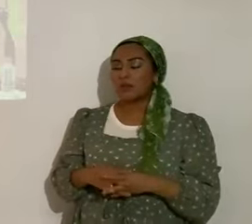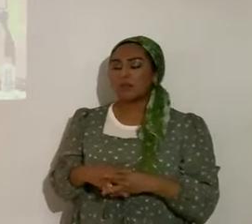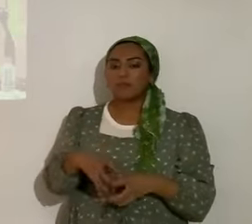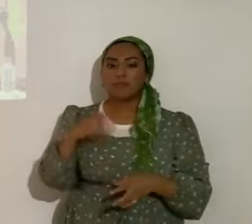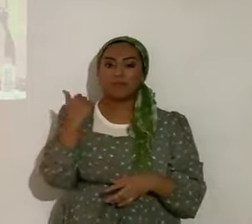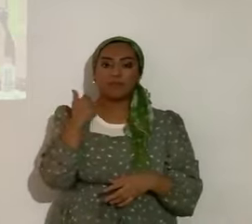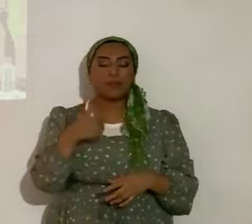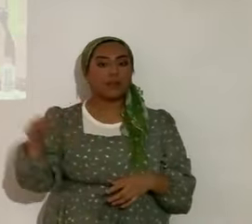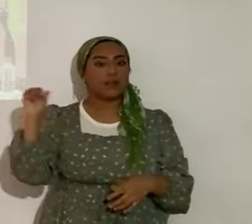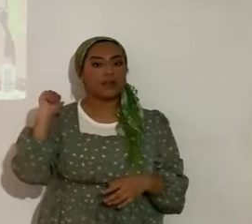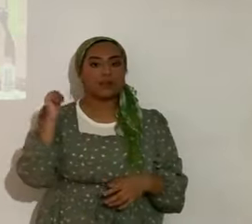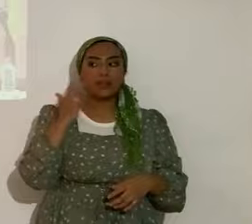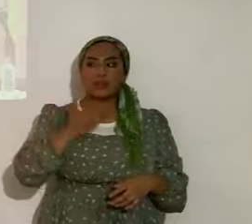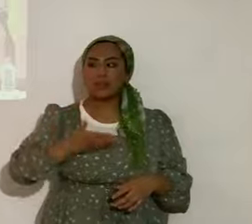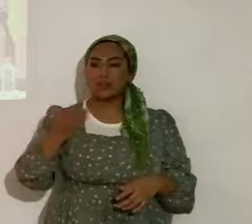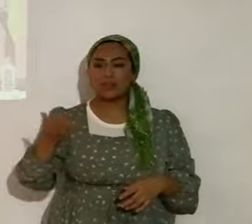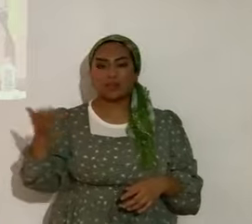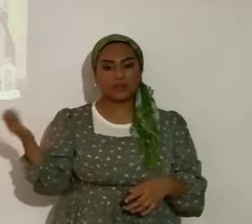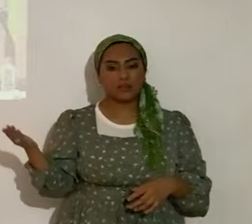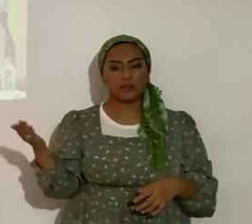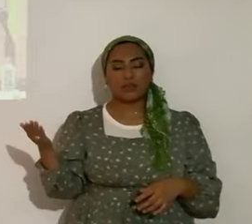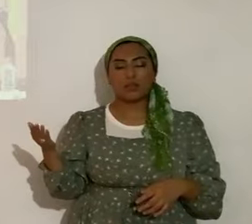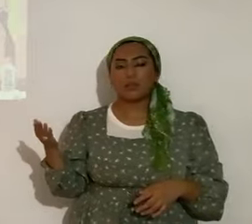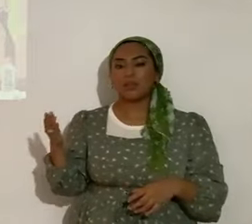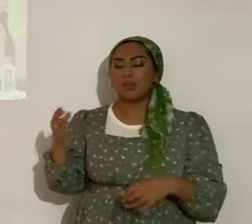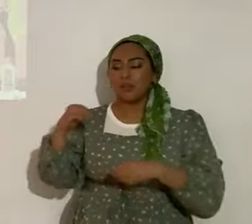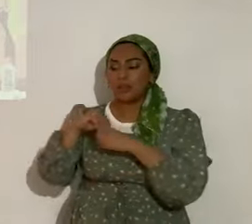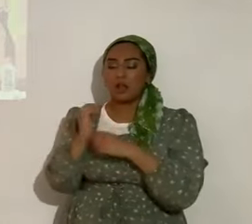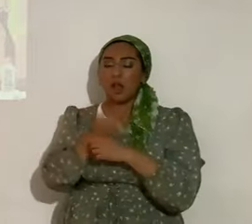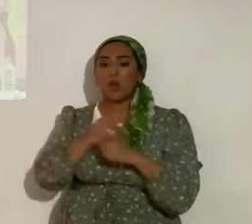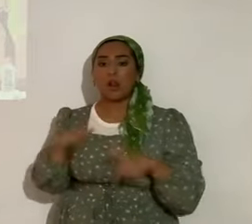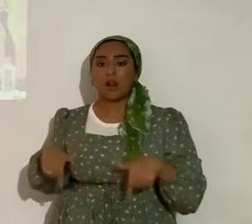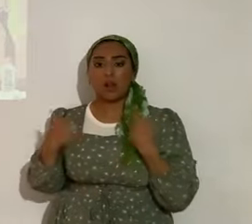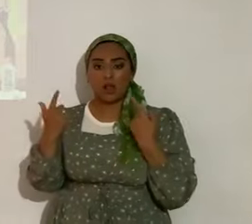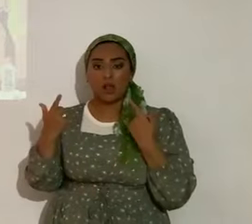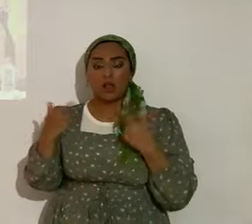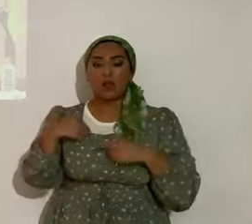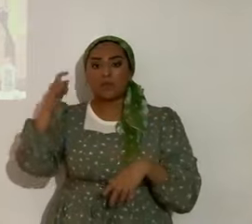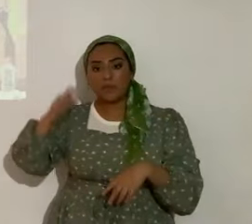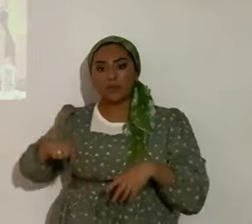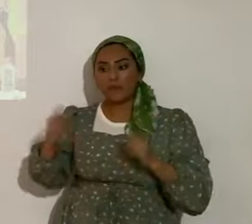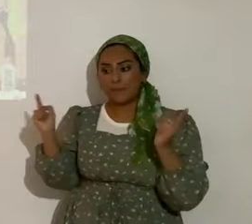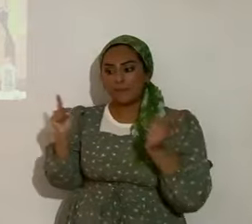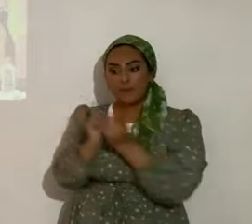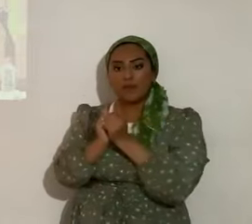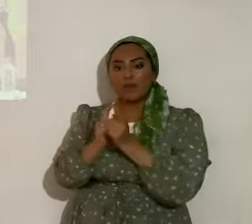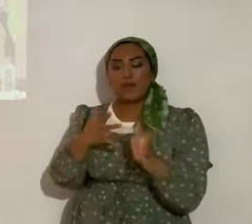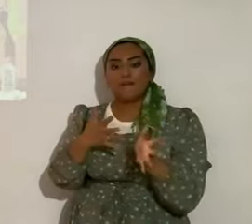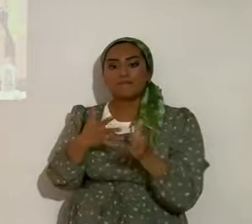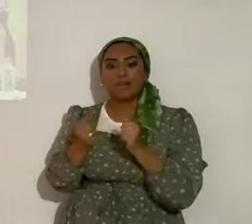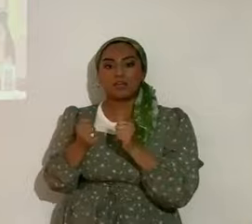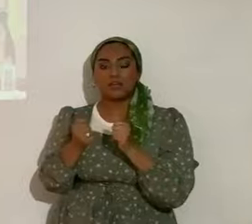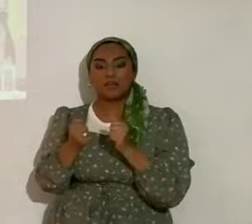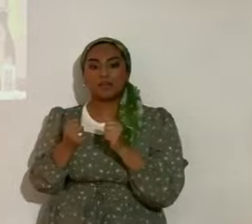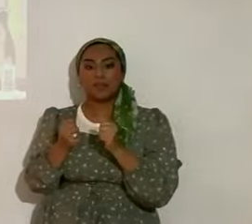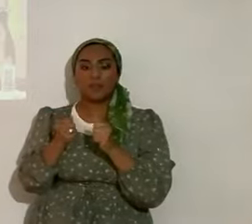Cualquier cosa que aparezca en nuestra vida debe ser tratada en el momento, valga la redundancia, que